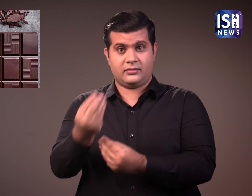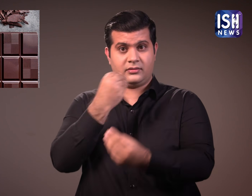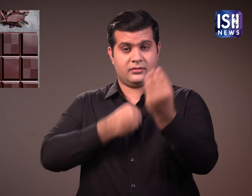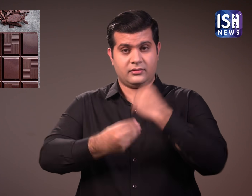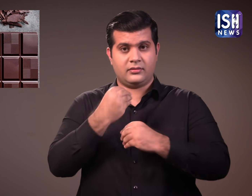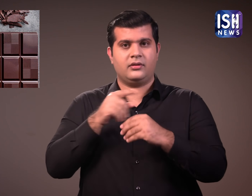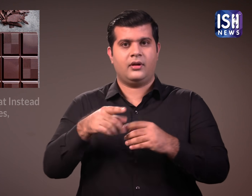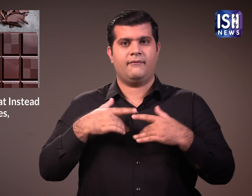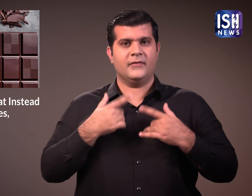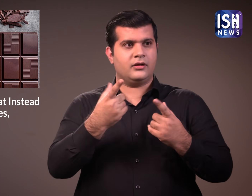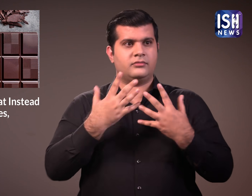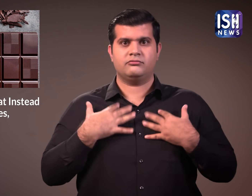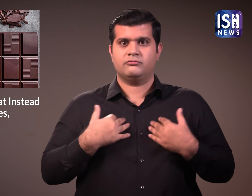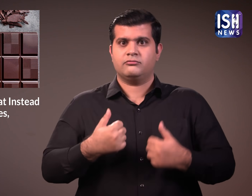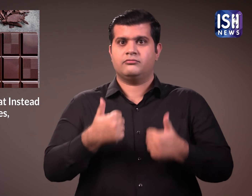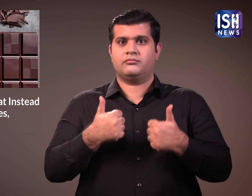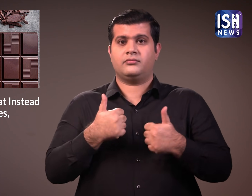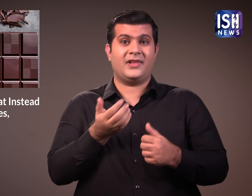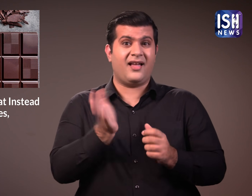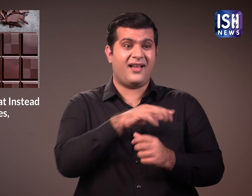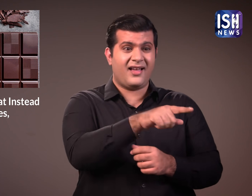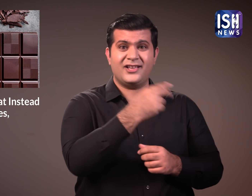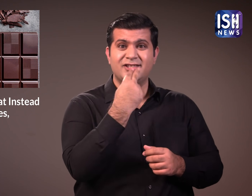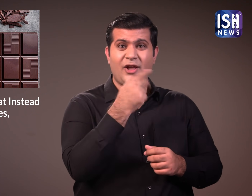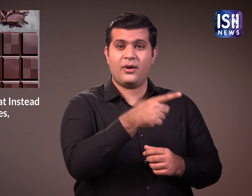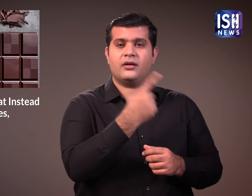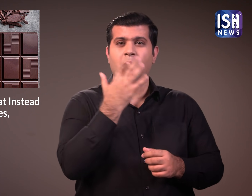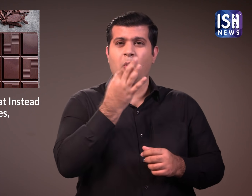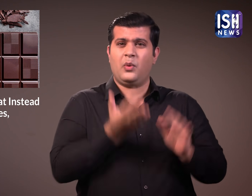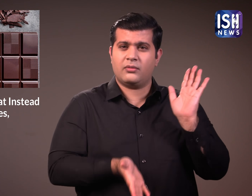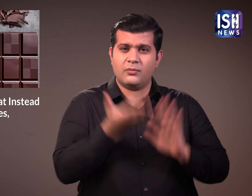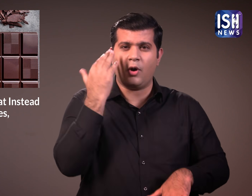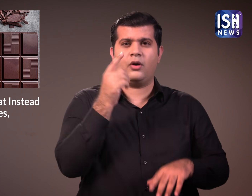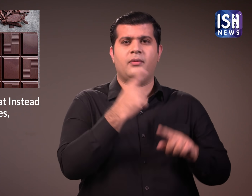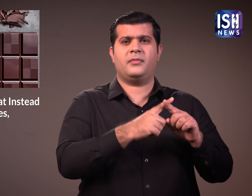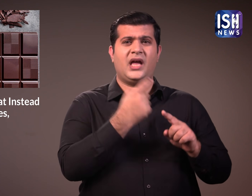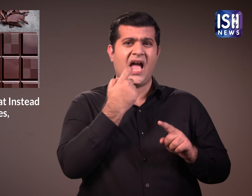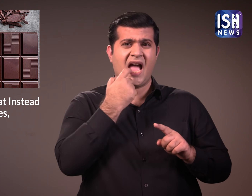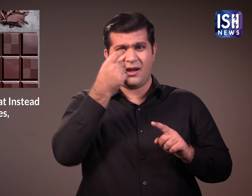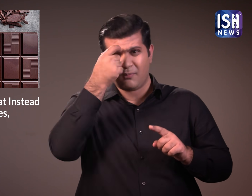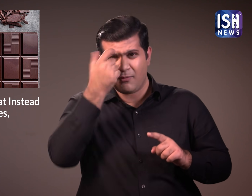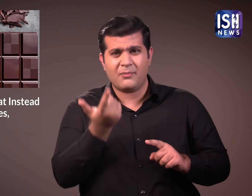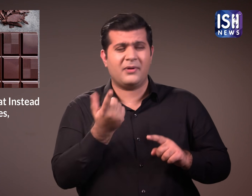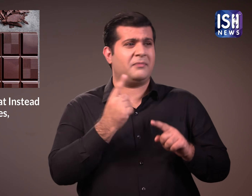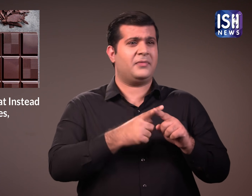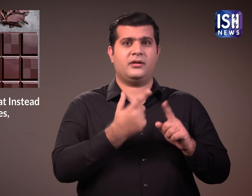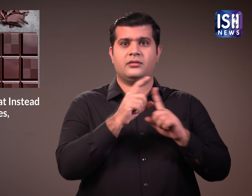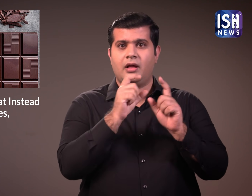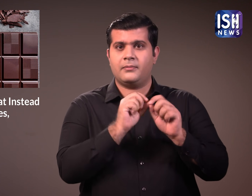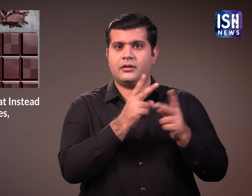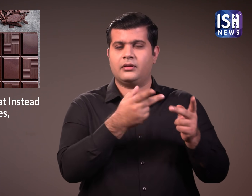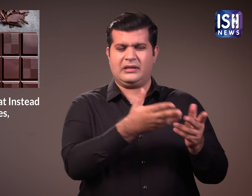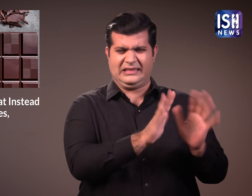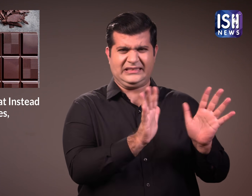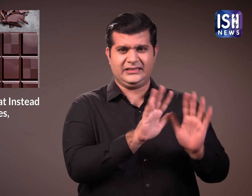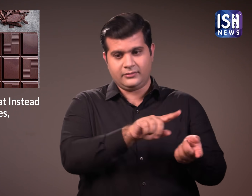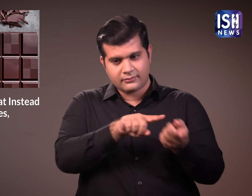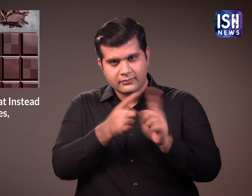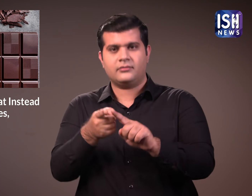इसका सेवन करना बहुत ही सेहत मन होता है। अन्य परकार की चॉकलेट में चीनी की मात्रा बहुत अधिक होती है और कैविटी मदु में आधिक का कारण बन सकता